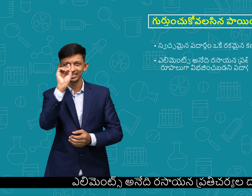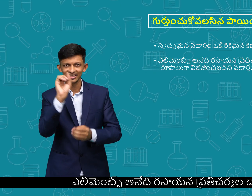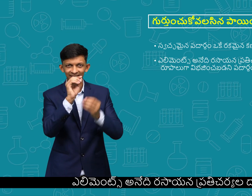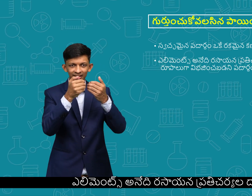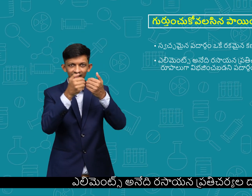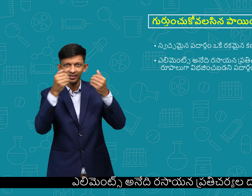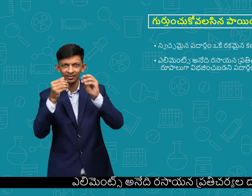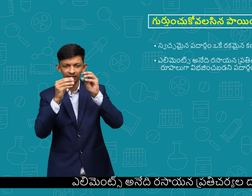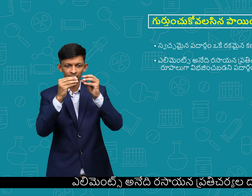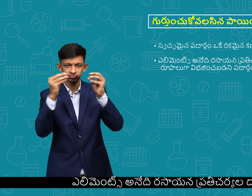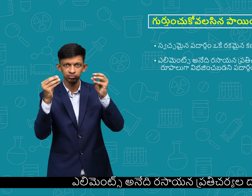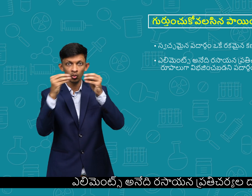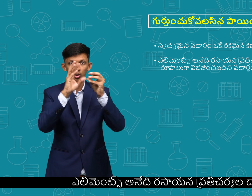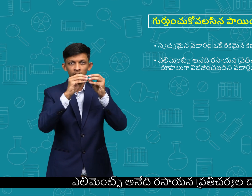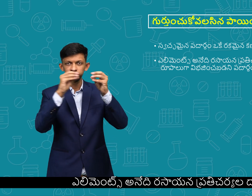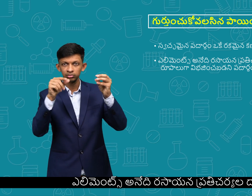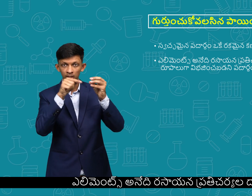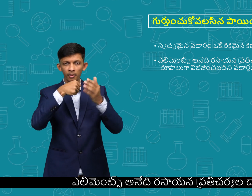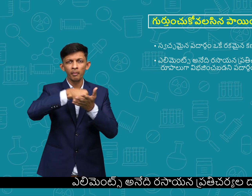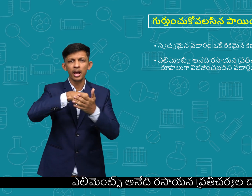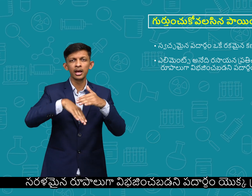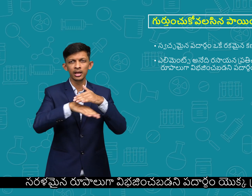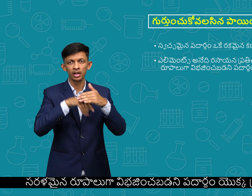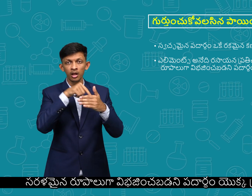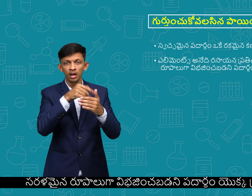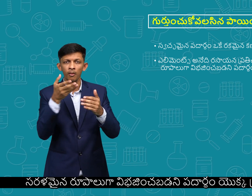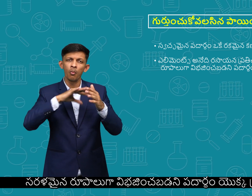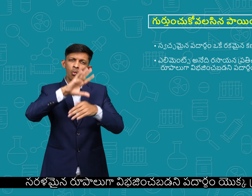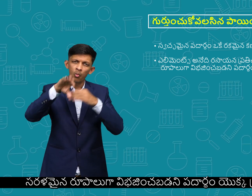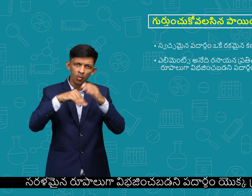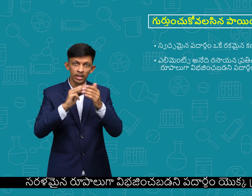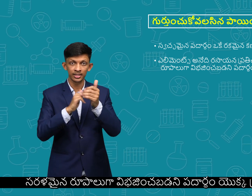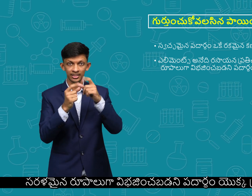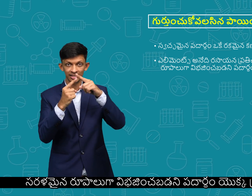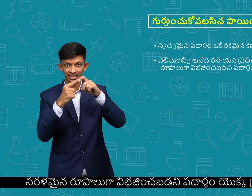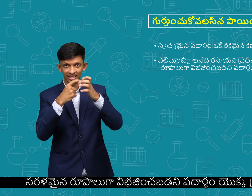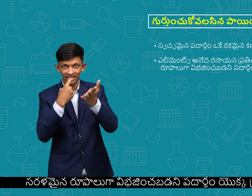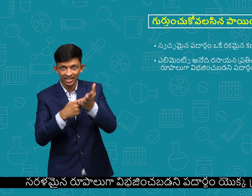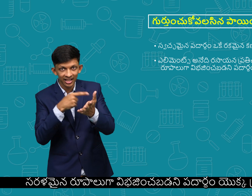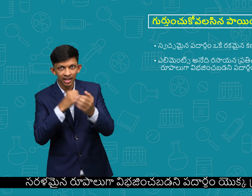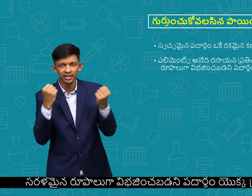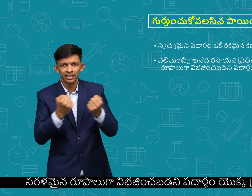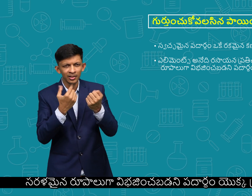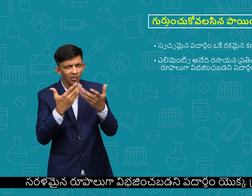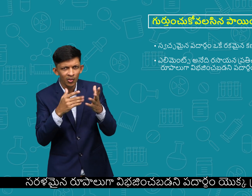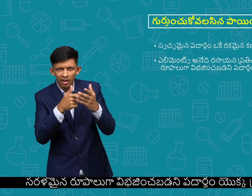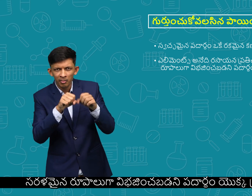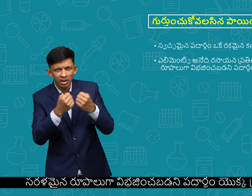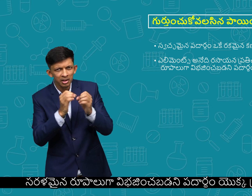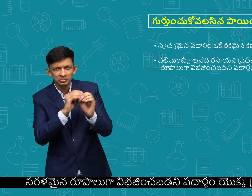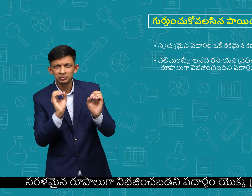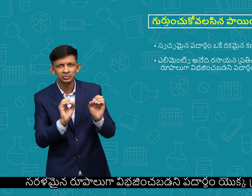ఎలిమెంట్స్ అనేది రసాయన ప్రతిచర్యల ద్వారా సరళమైన రూపాలుగా విభజించబడని పదార్థం